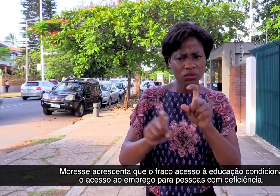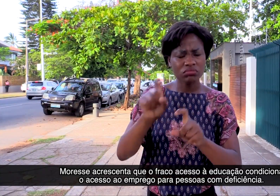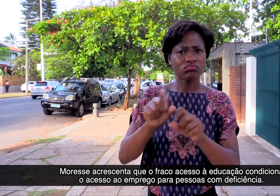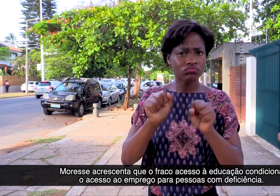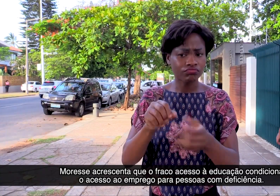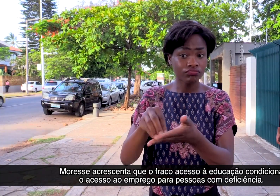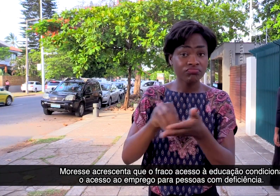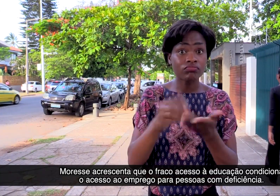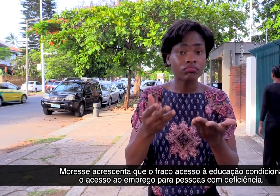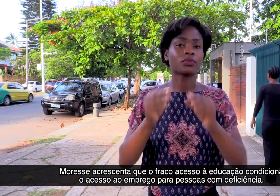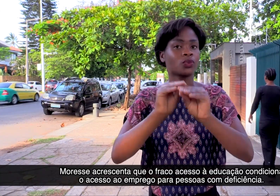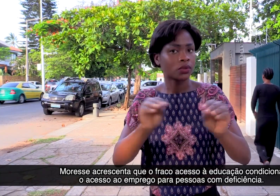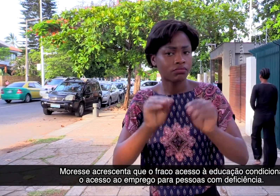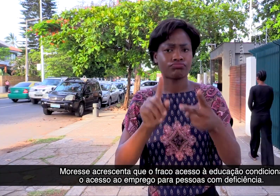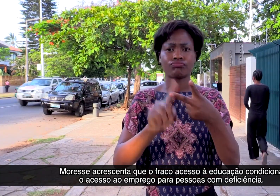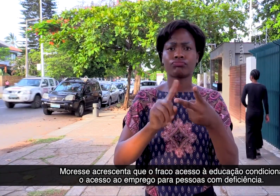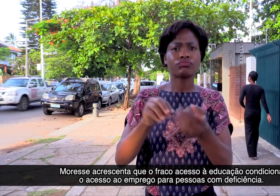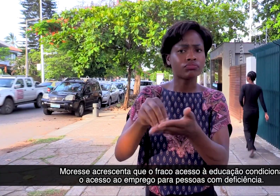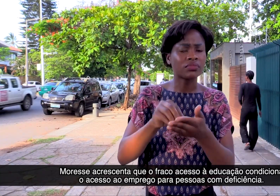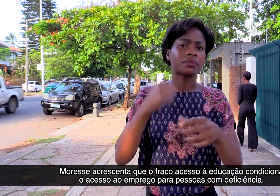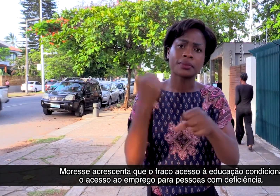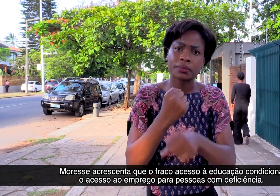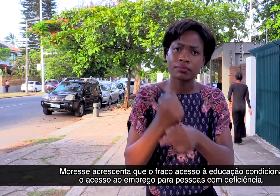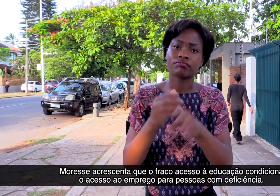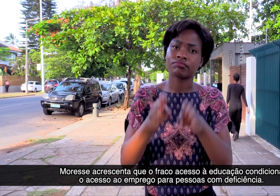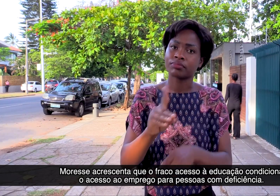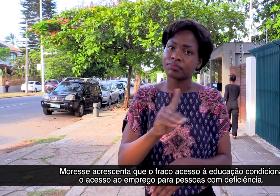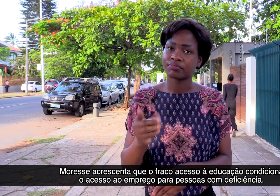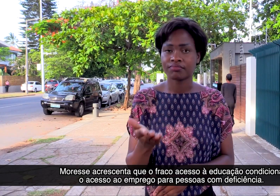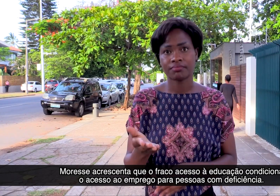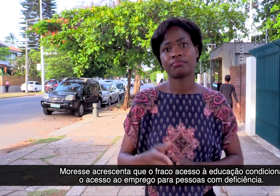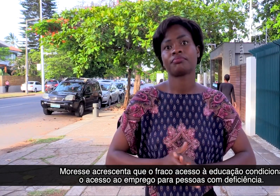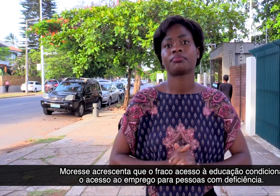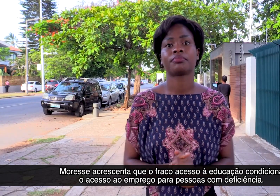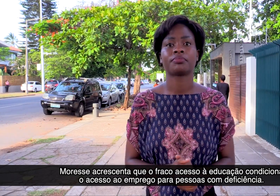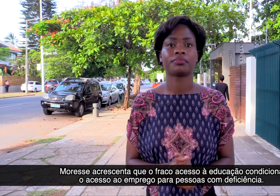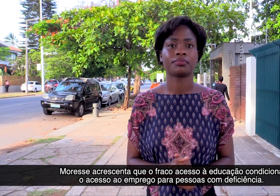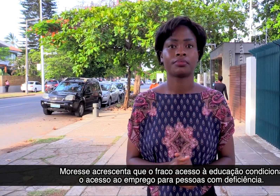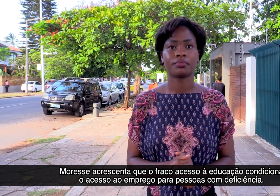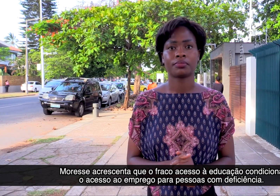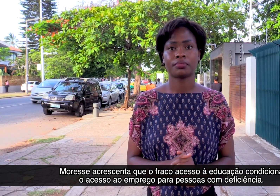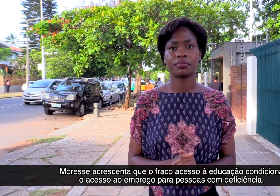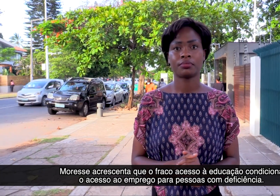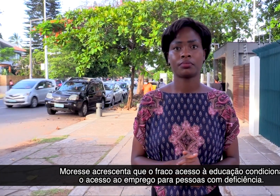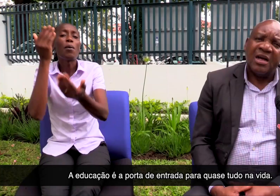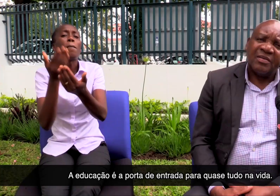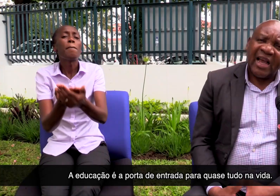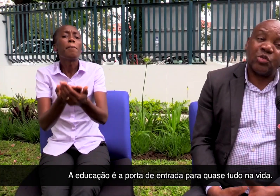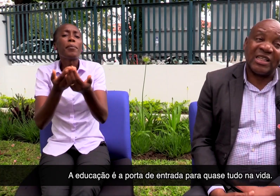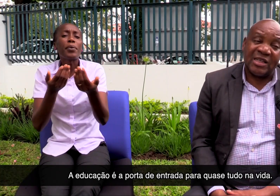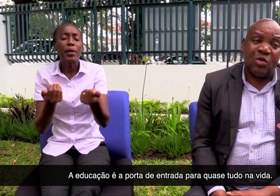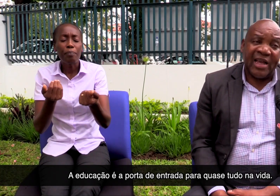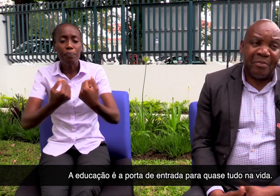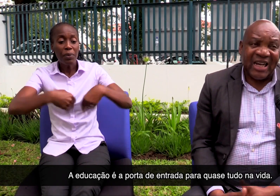Mouresse acredita que o fraco acesso à educação condiciona o acesso ao emprego para as pessoas com deficiência.